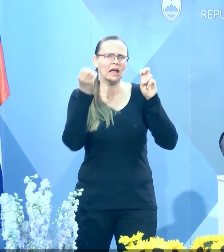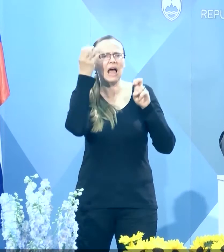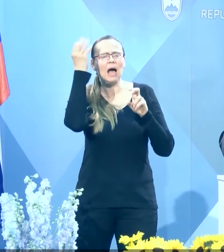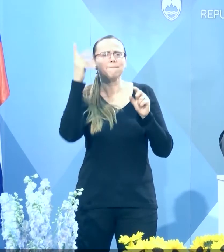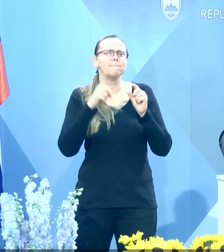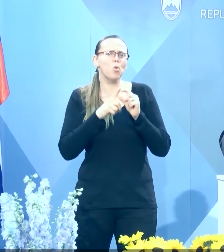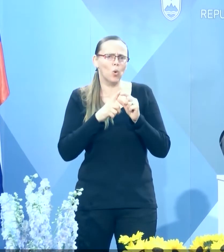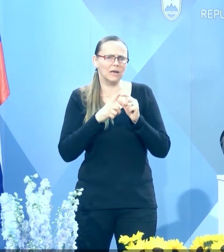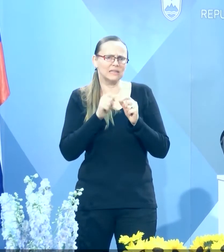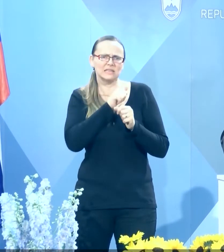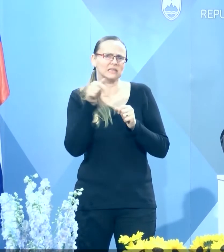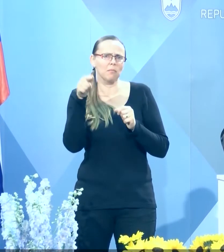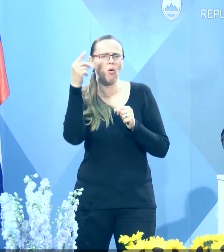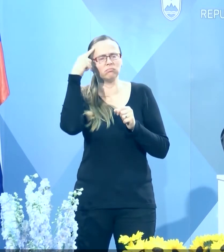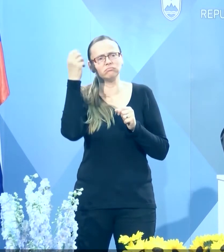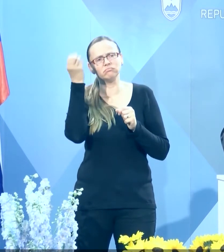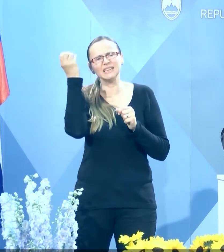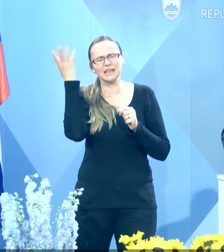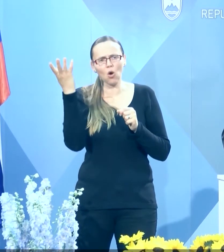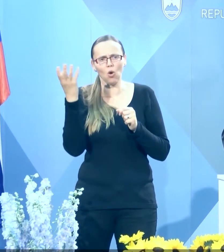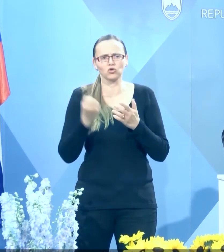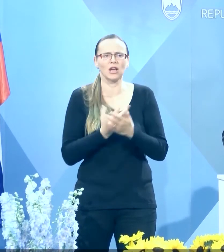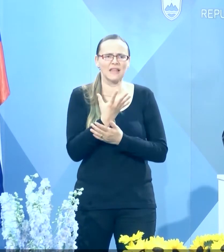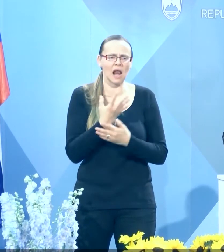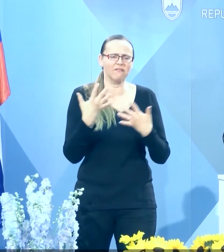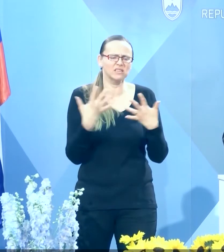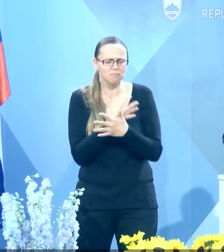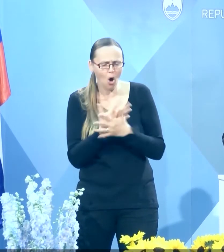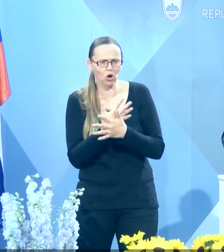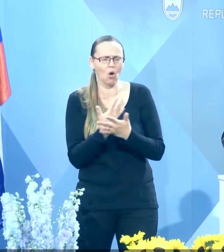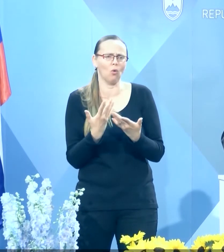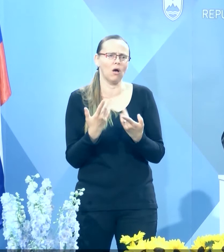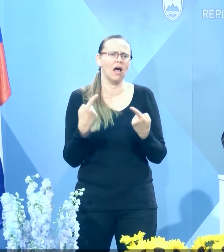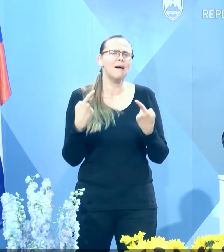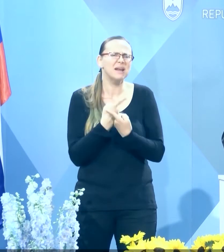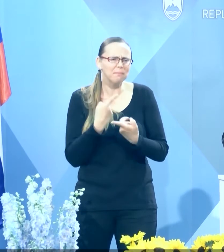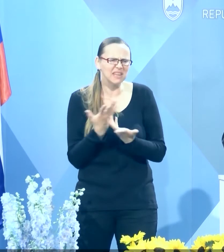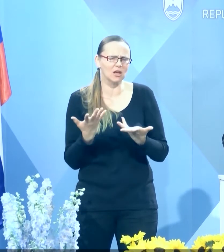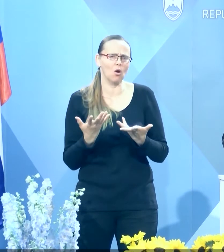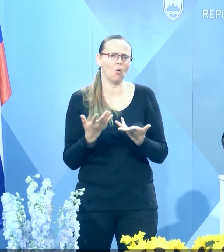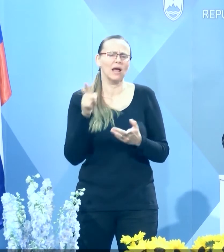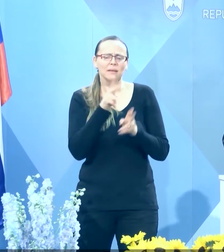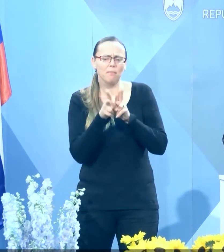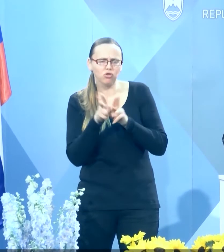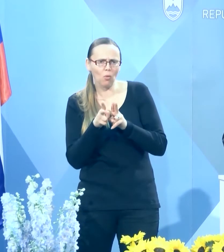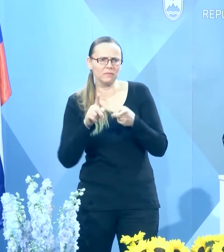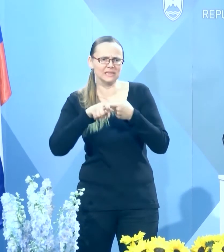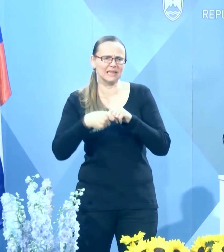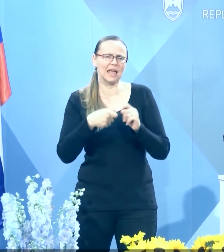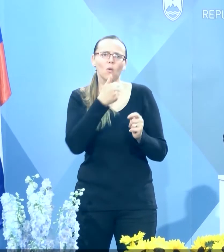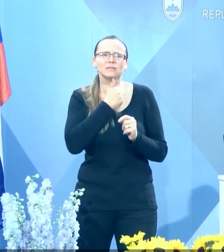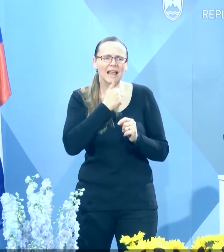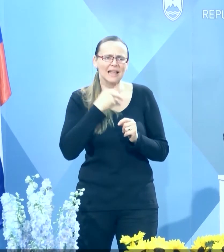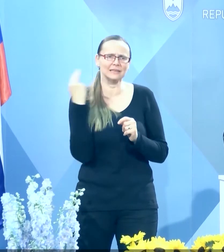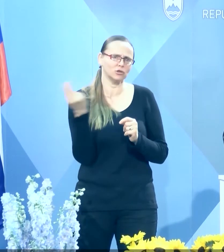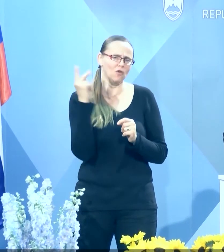ideološke narave, sporov, prepirov in podobnih zadev Zeleni Slovenije